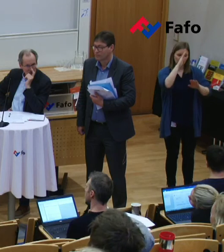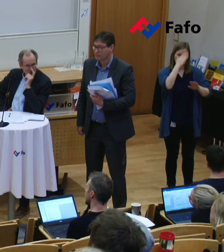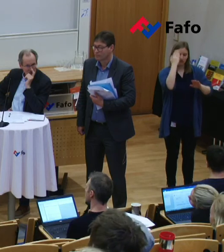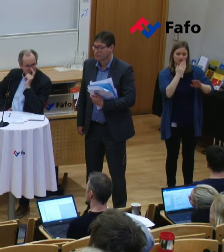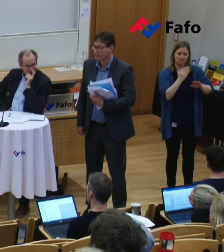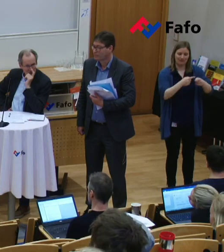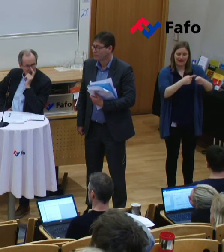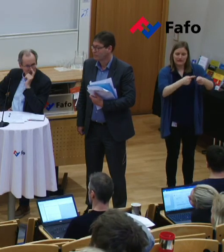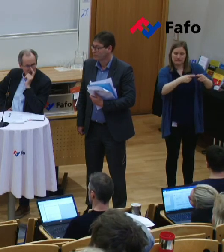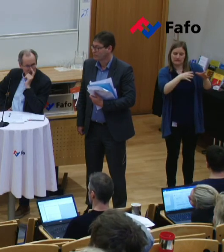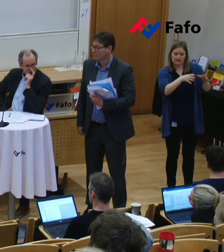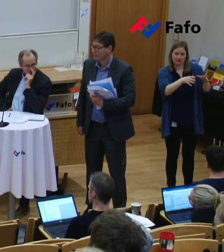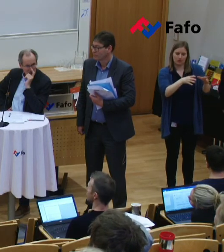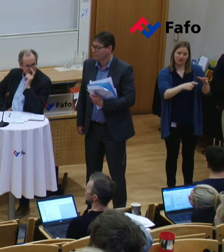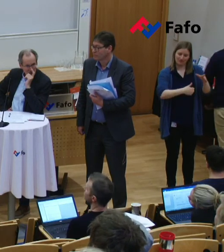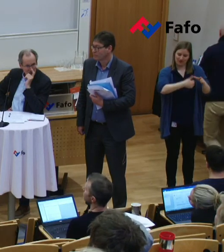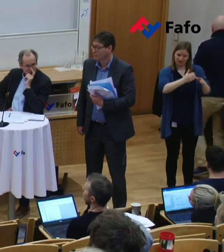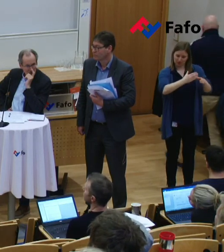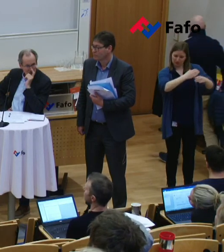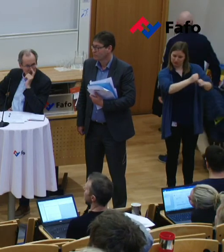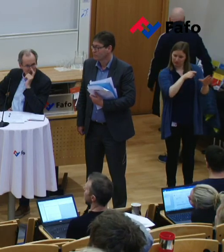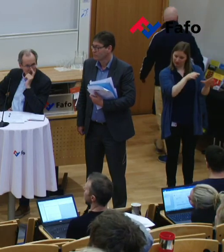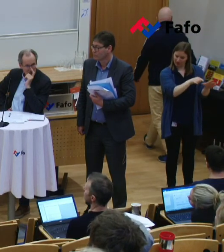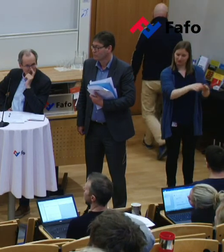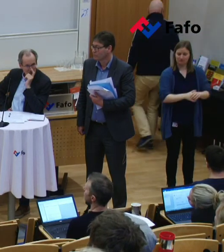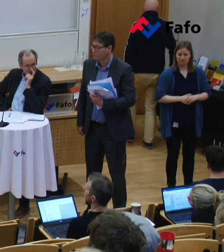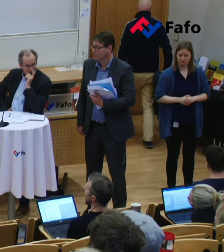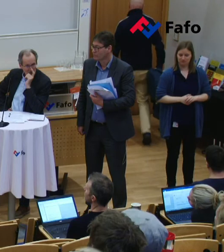hovedessensen, og det tenker jeg det det viktig å holde fast på det.